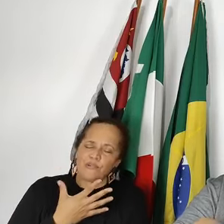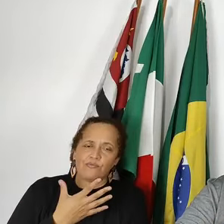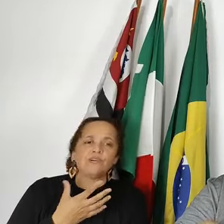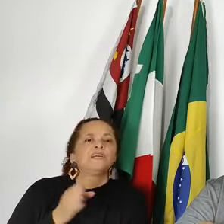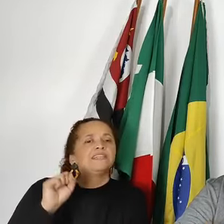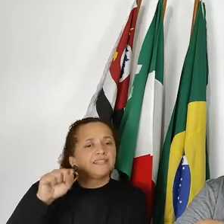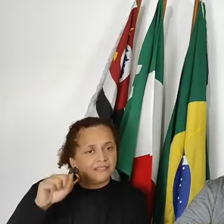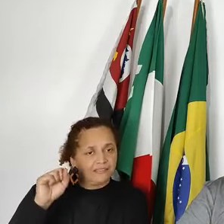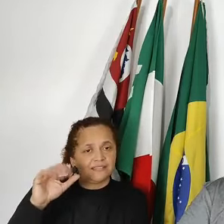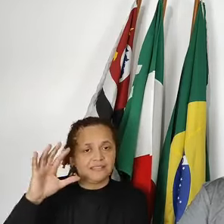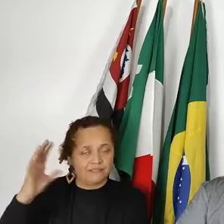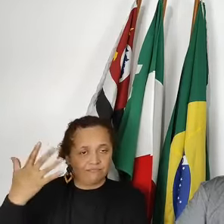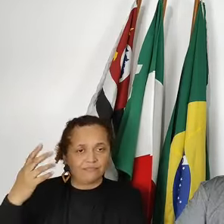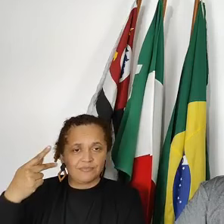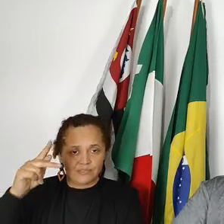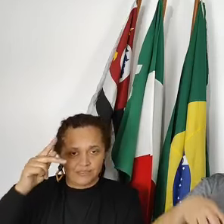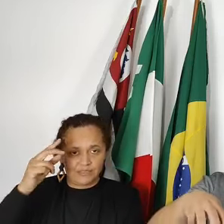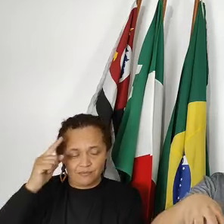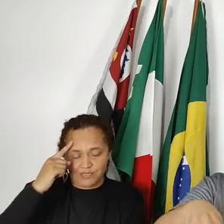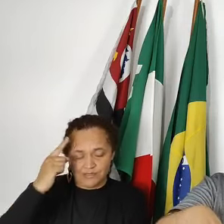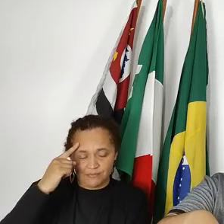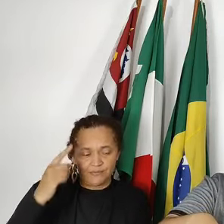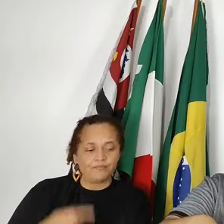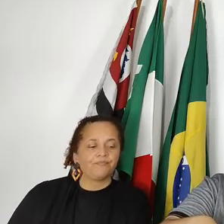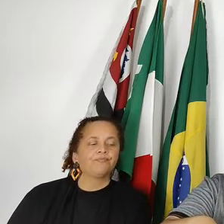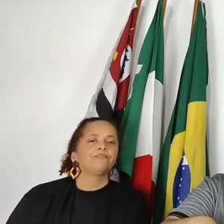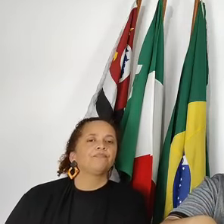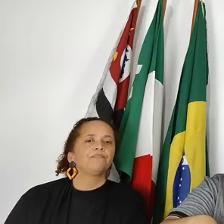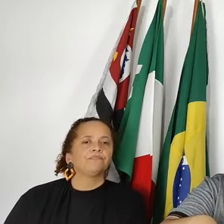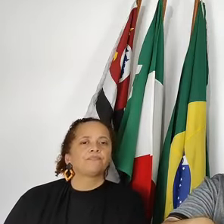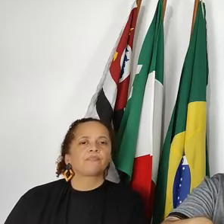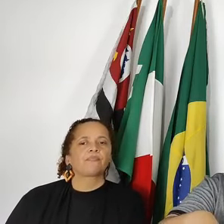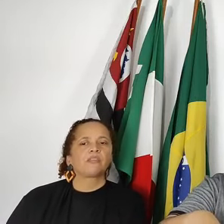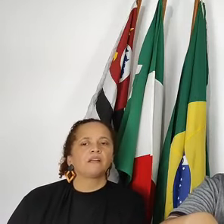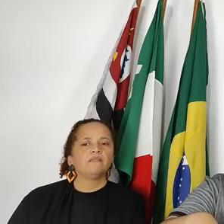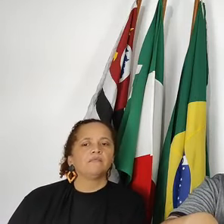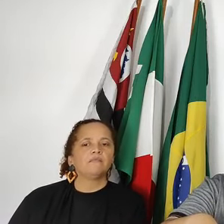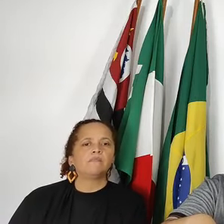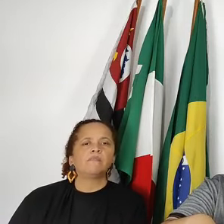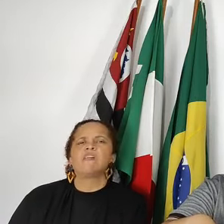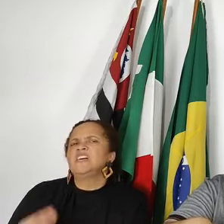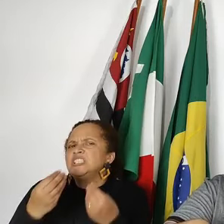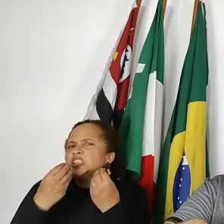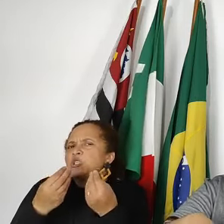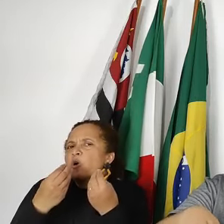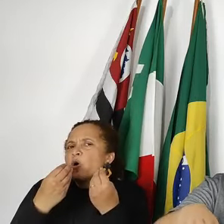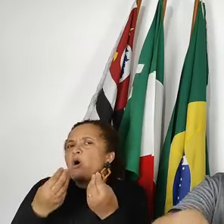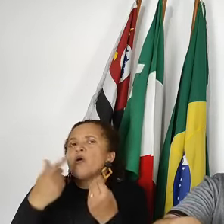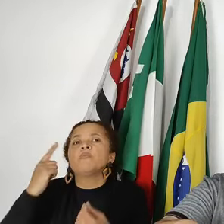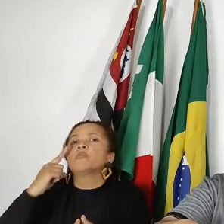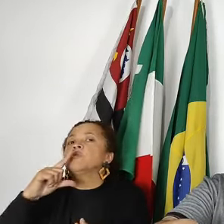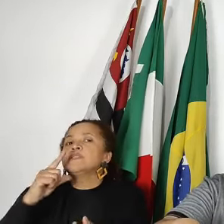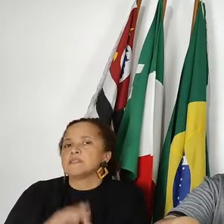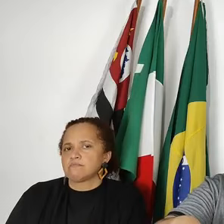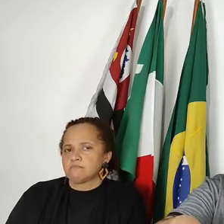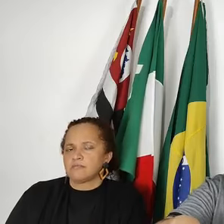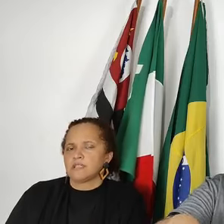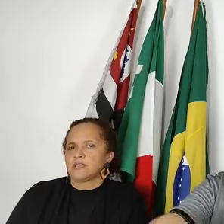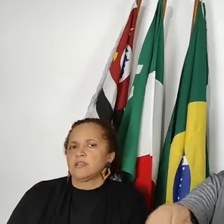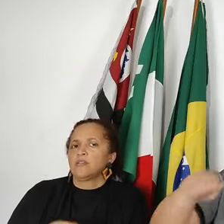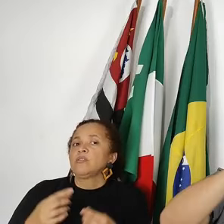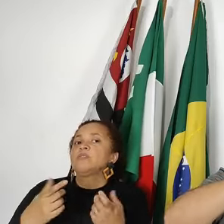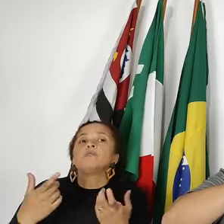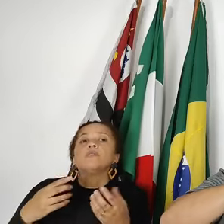isso ocupe o nosso pensamento. Então, Fernando, como eu consigo isso? Onde eu tiro essas